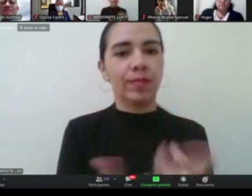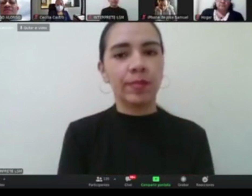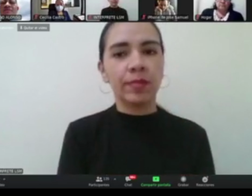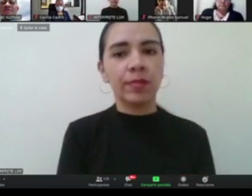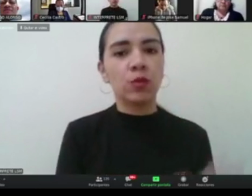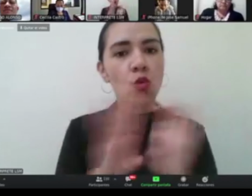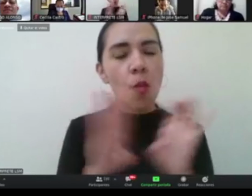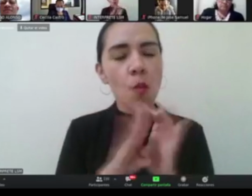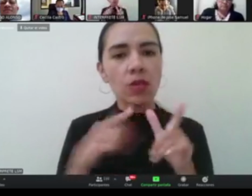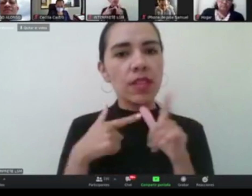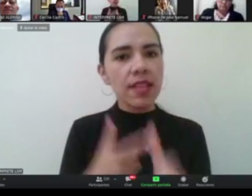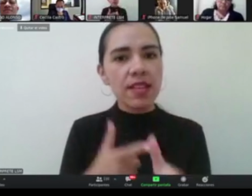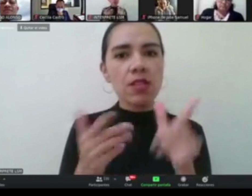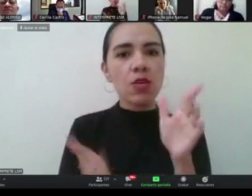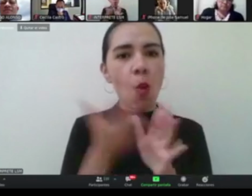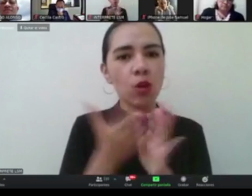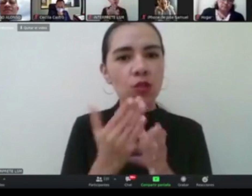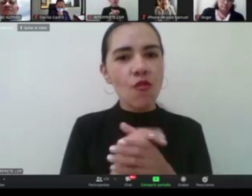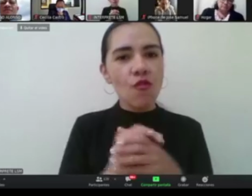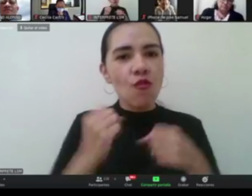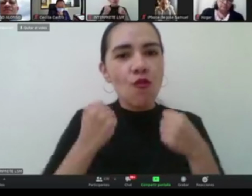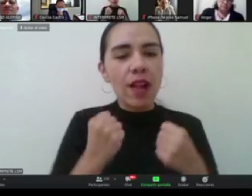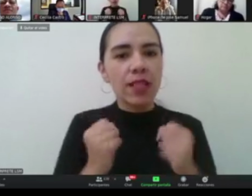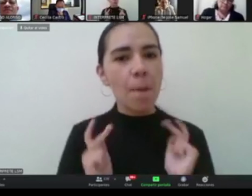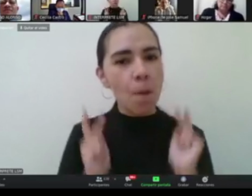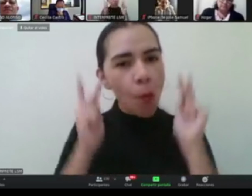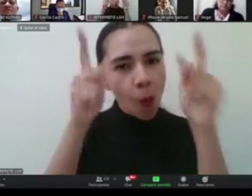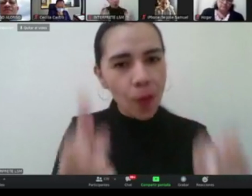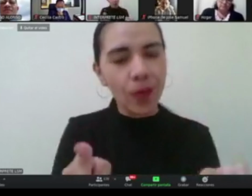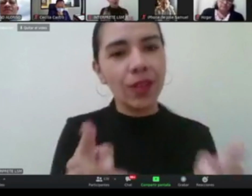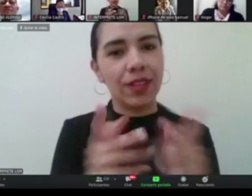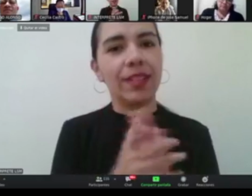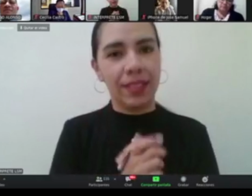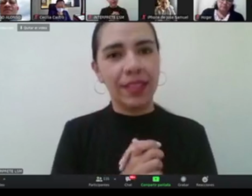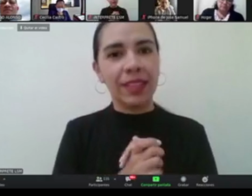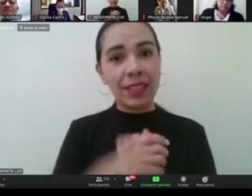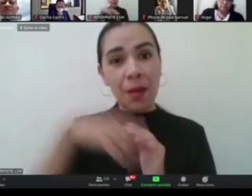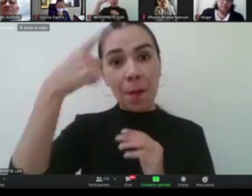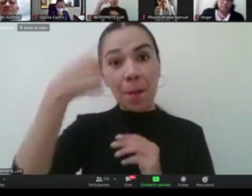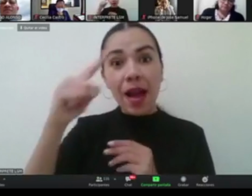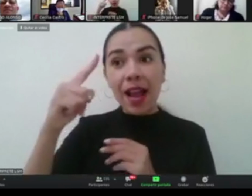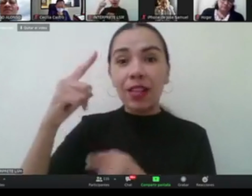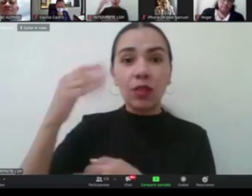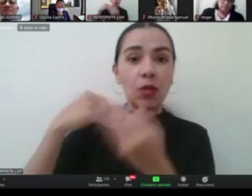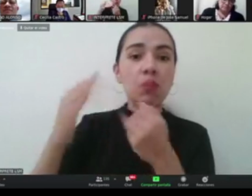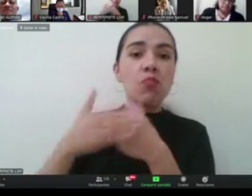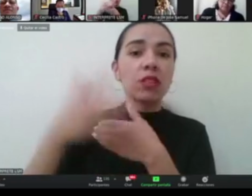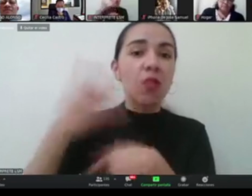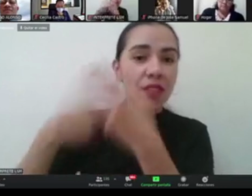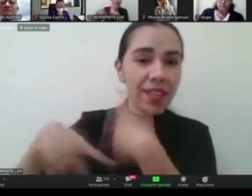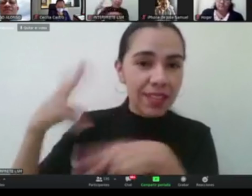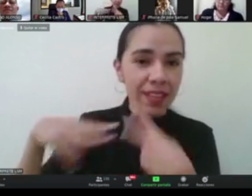cómo tender puentes, cómo ir haciendo caminos para esos que vienen atrás. Pues aquí tenemos